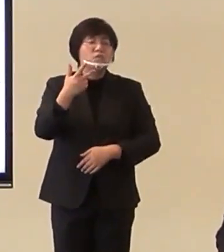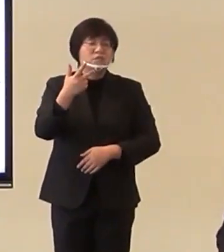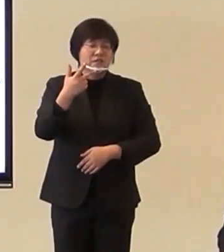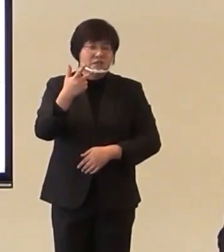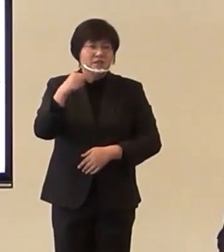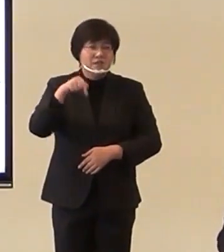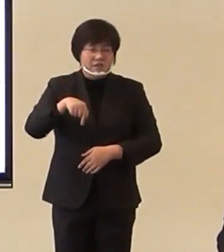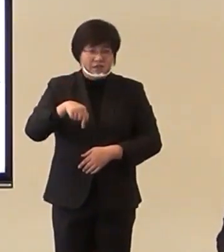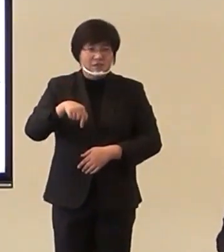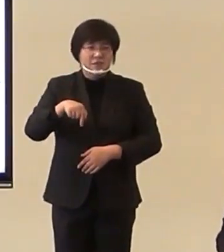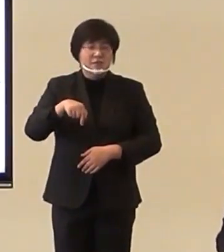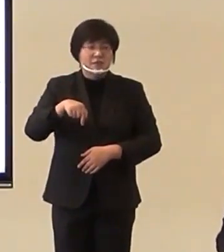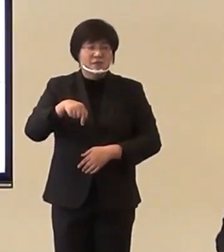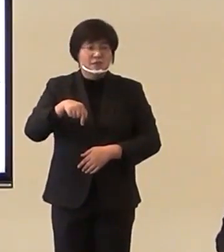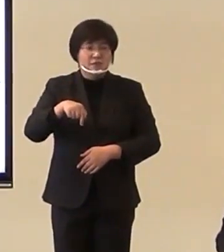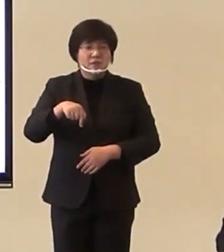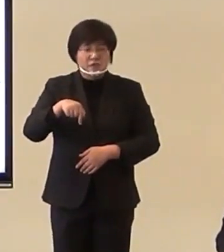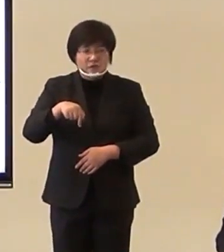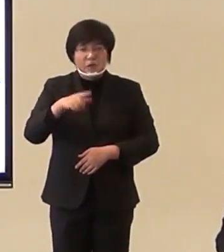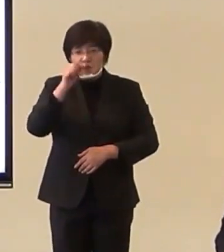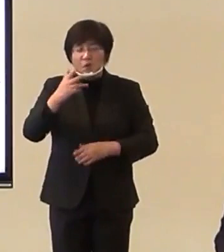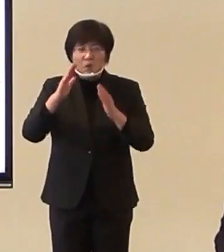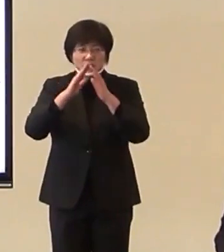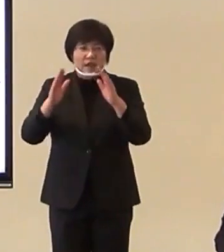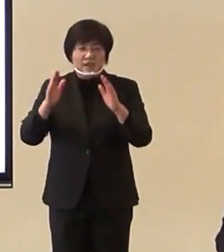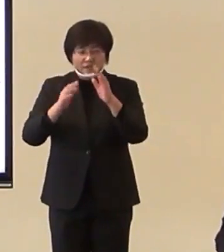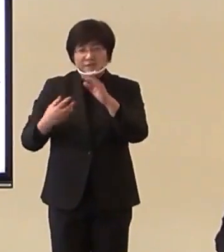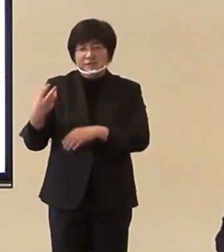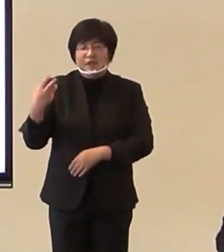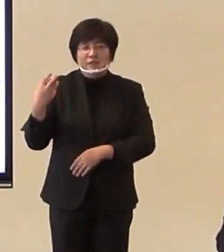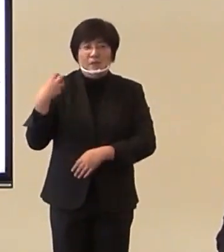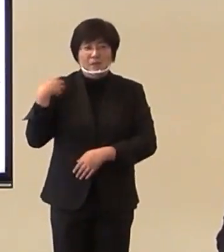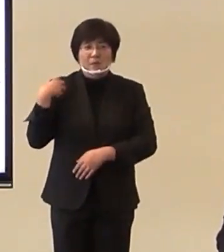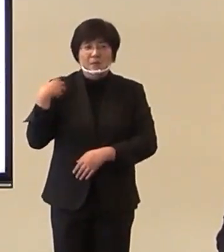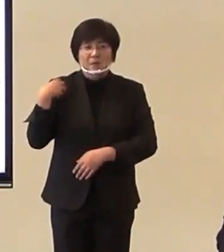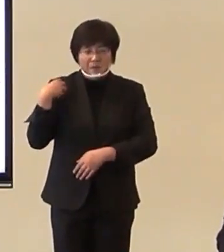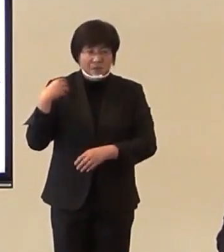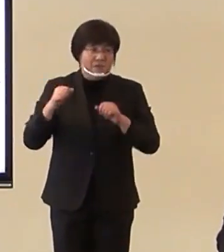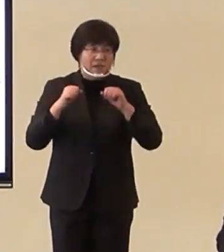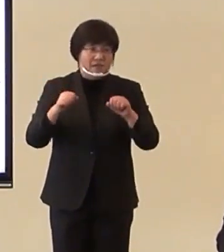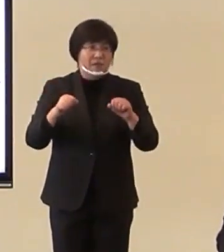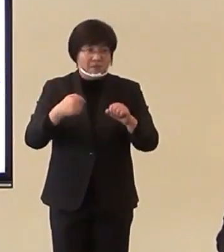ですねできました時の初代の会長から十何年勤めさせていただいて、